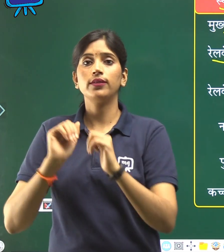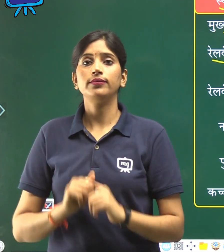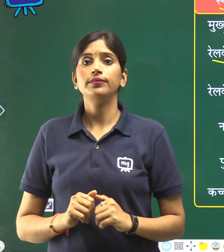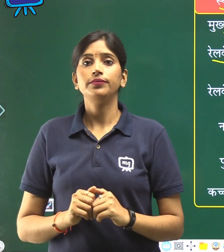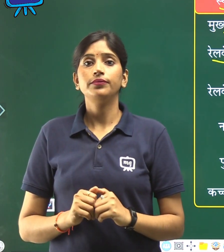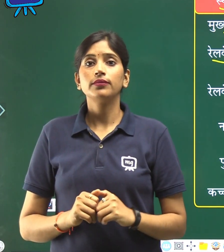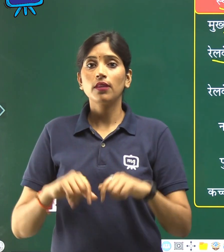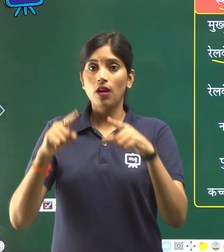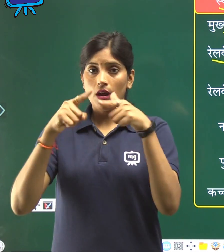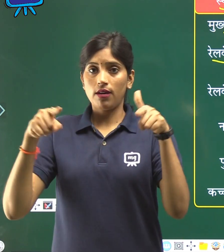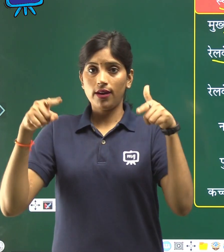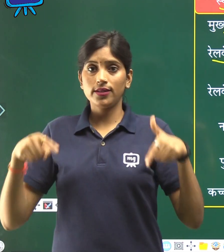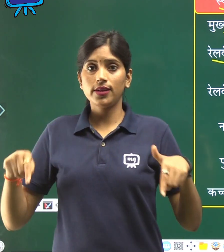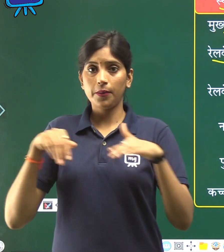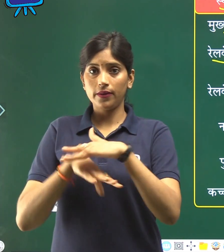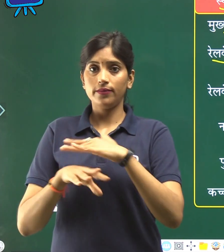नक्शे में